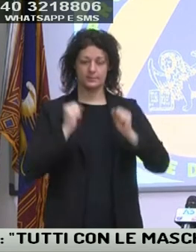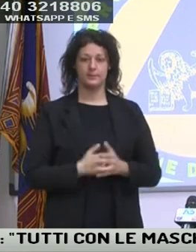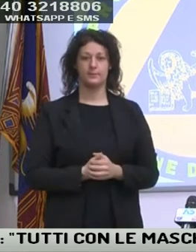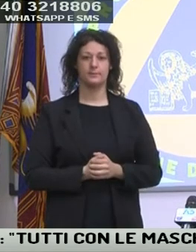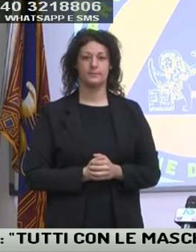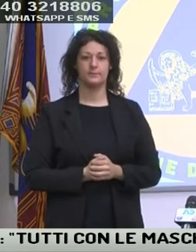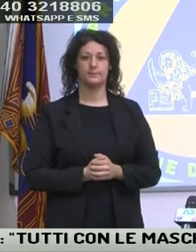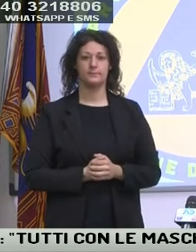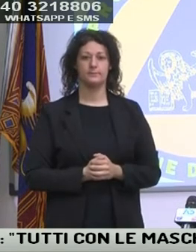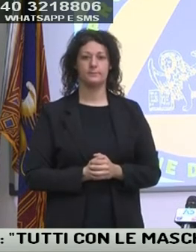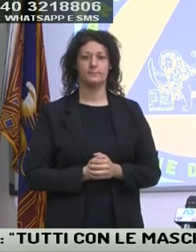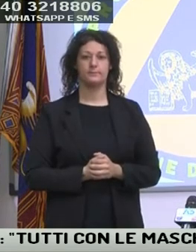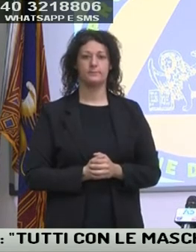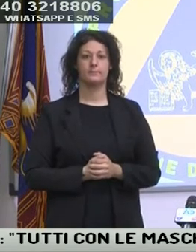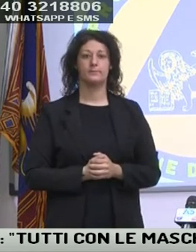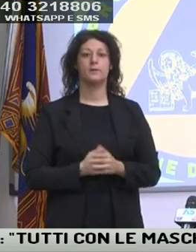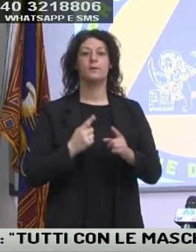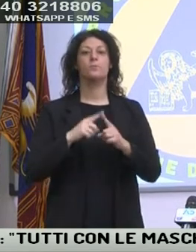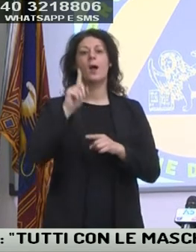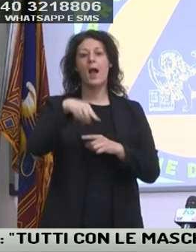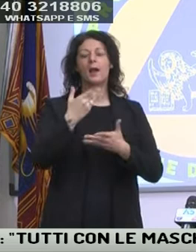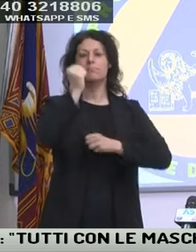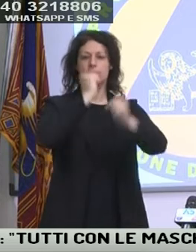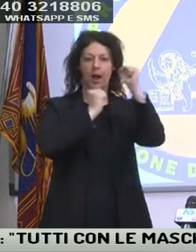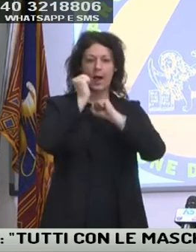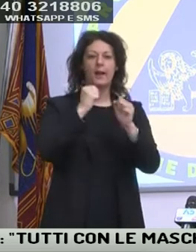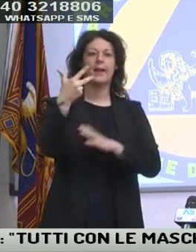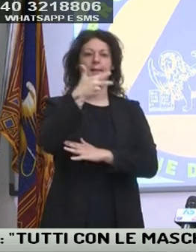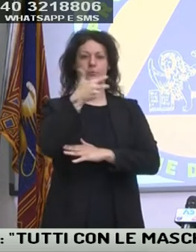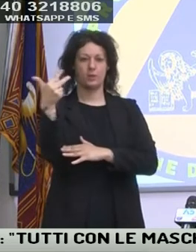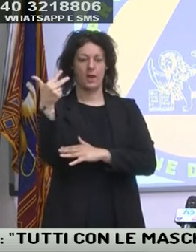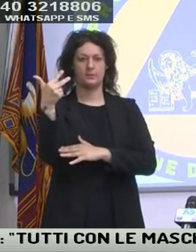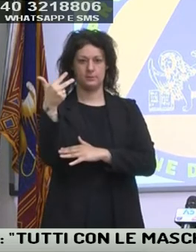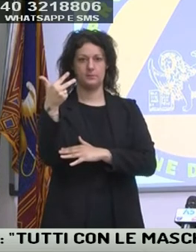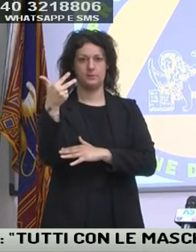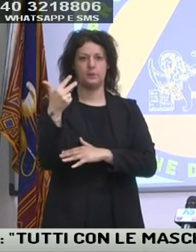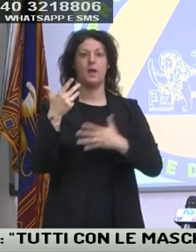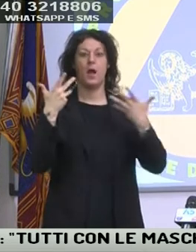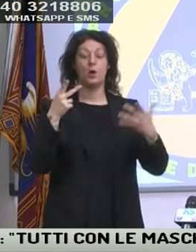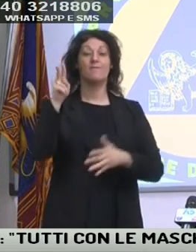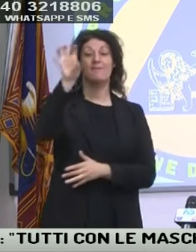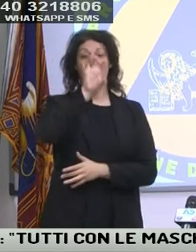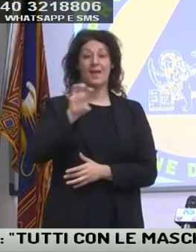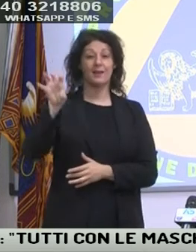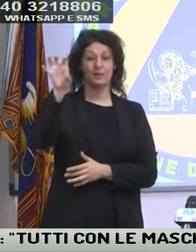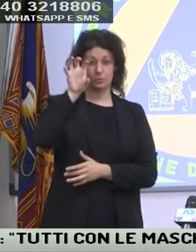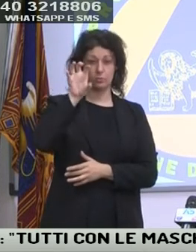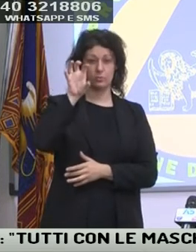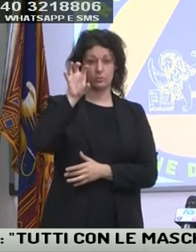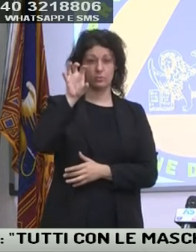infine ovviamente la mescita di bevande e alimenti, i bar e i ristoranti. Allora, per la regione del Veneto,